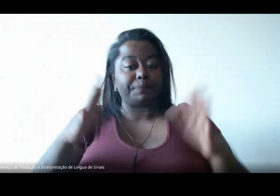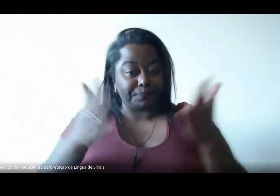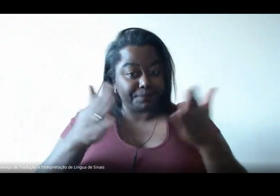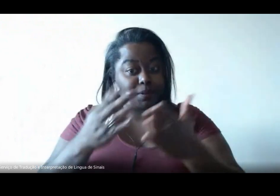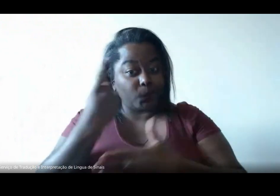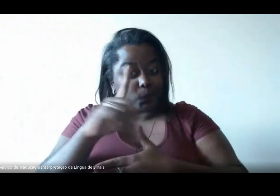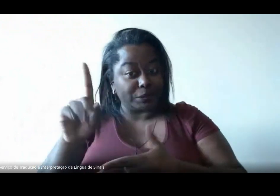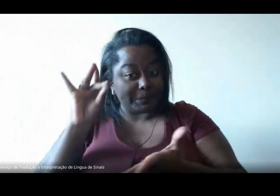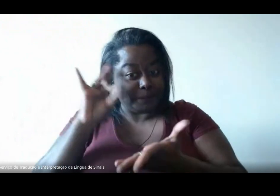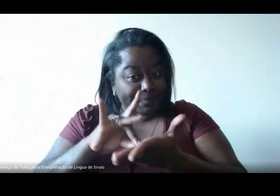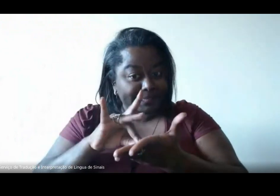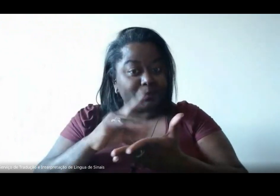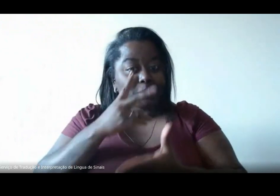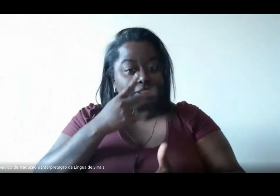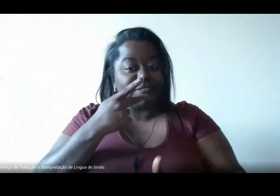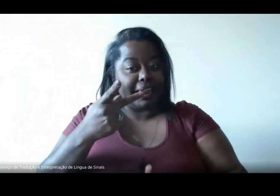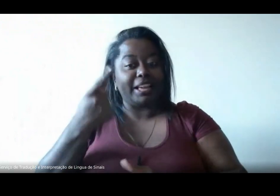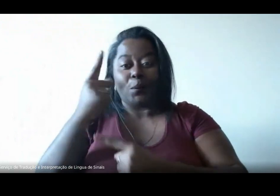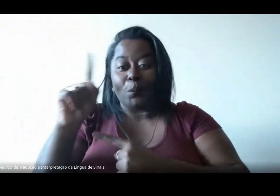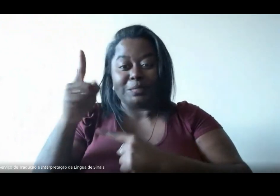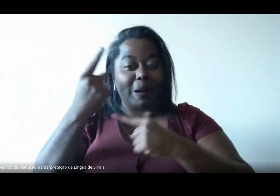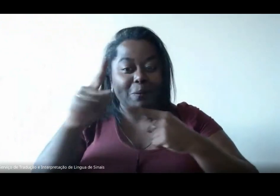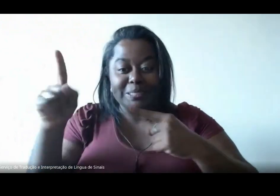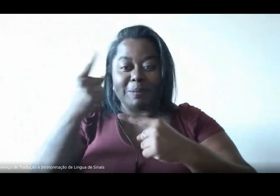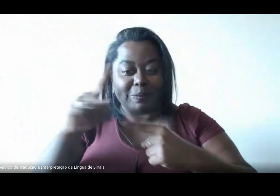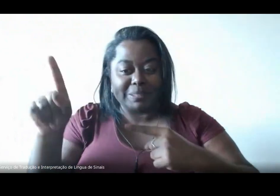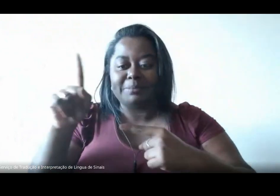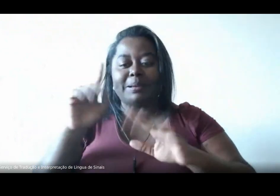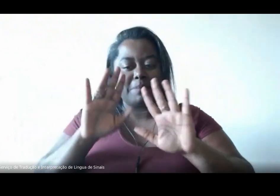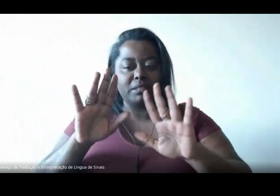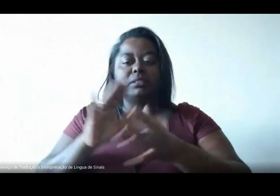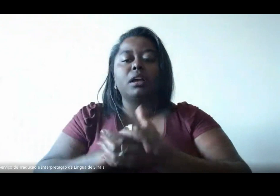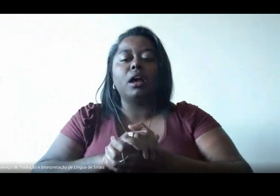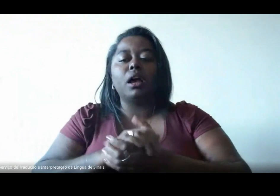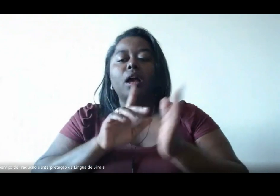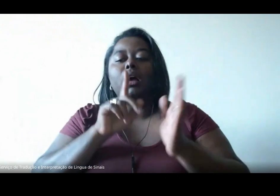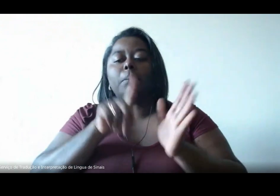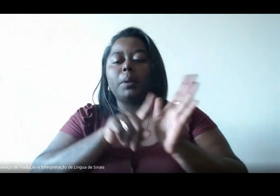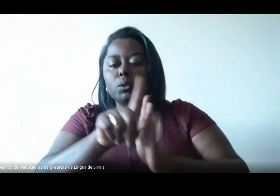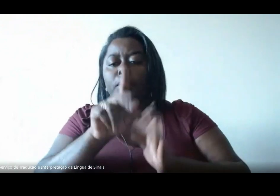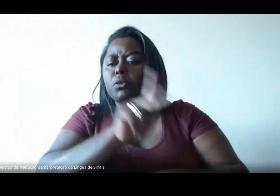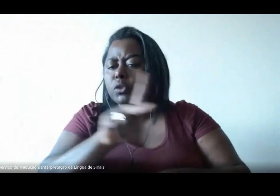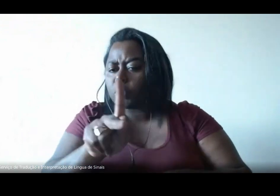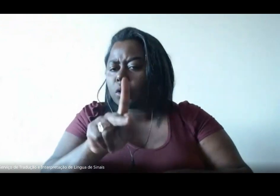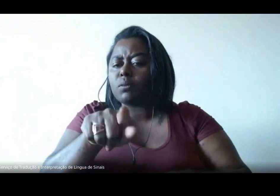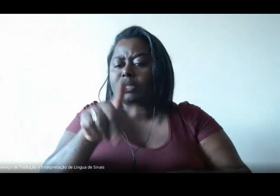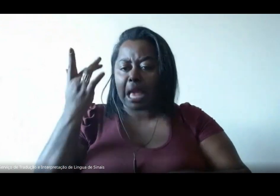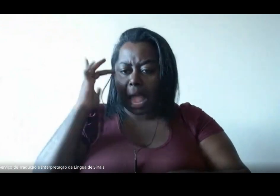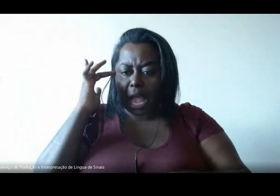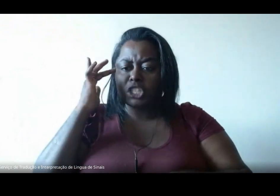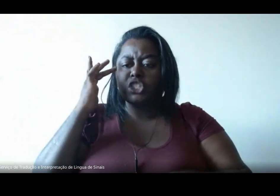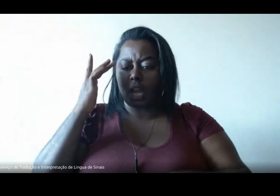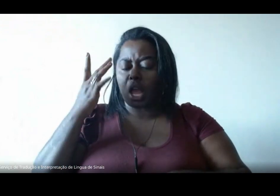E por fim, agora a última mesmo, que eu acho que eu já falei por fim várias vezes, mas por fim, professora, acha que